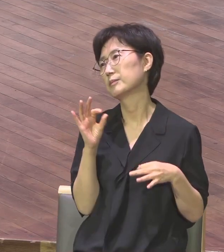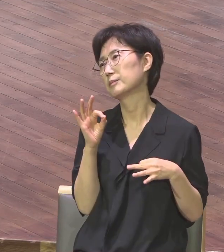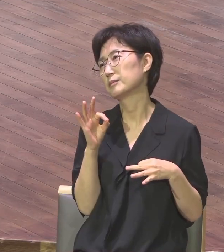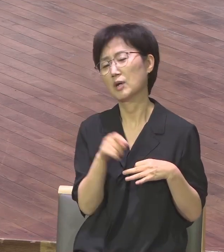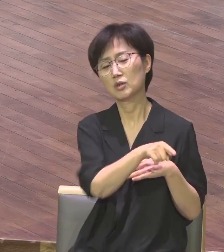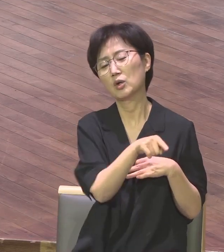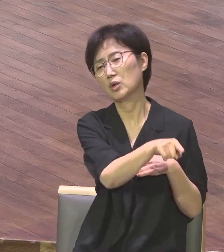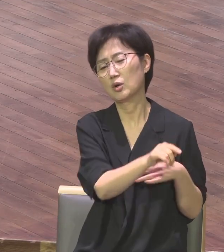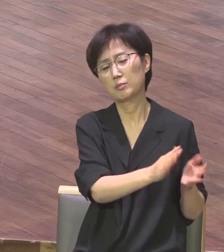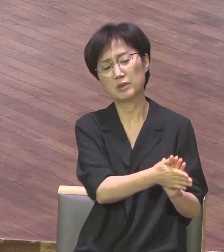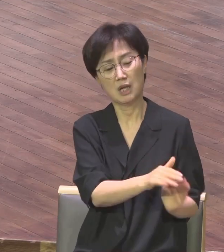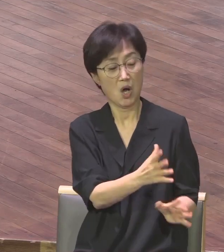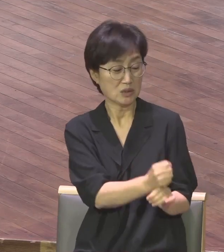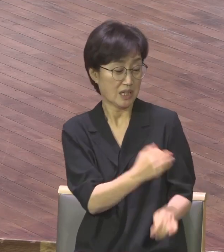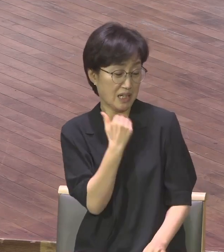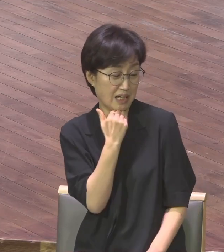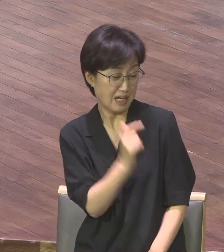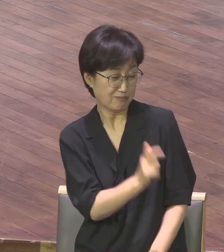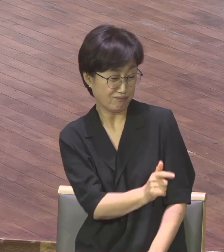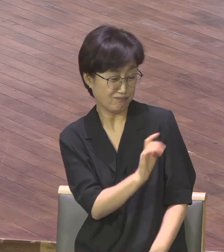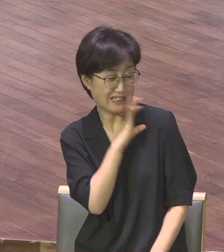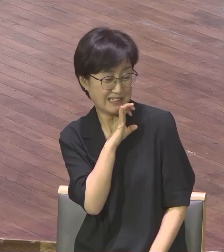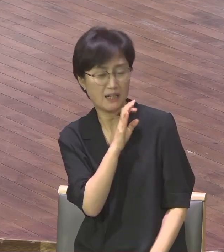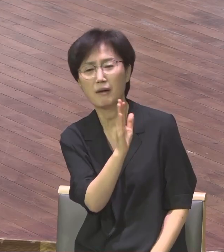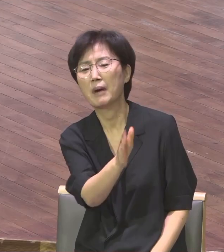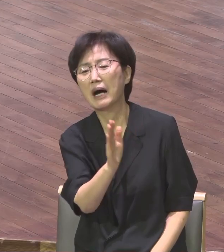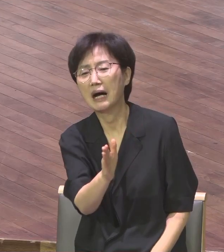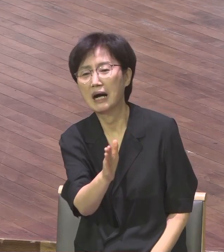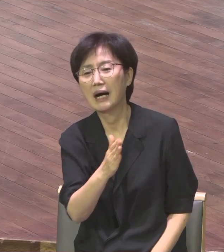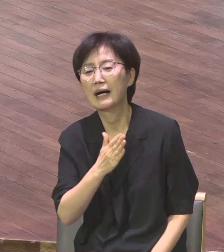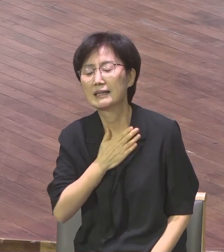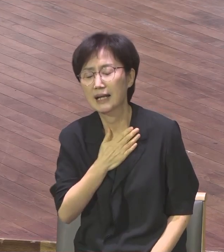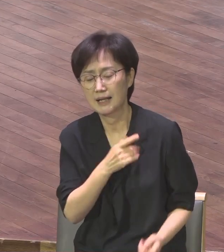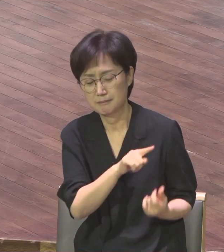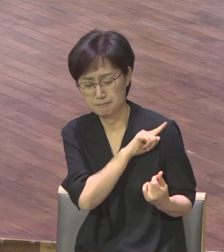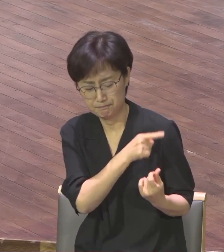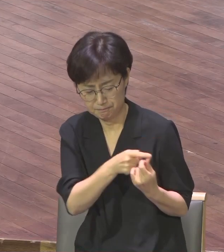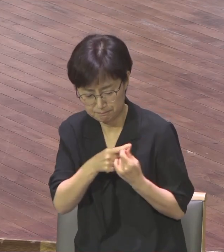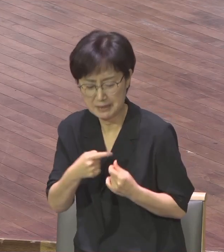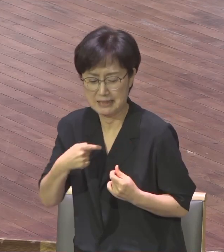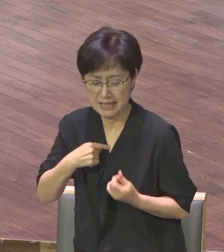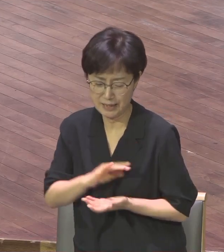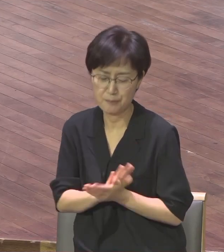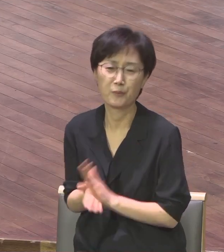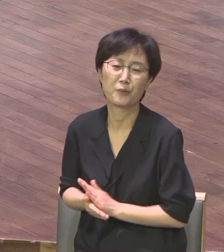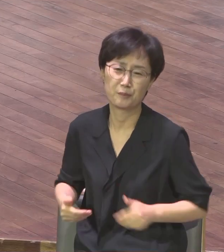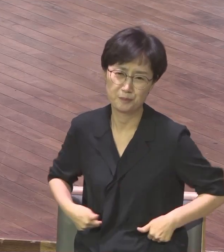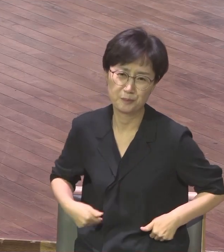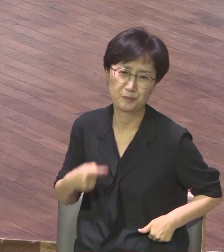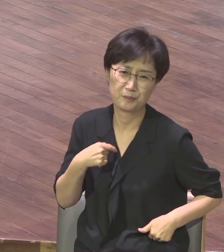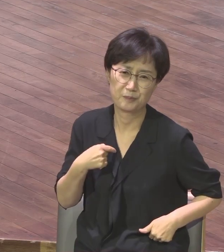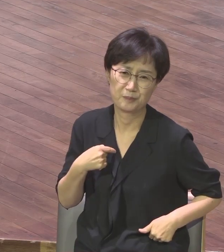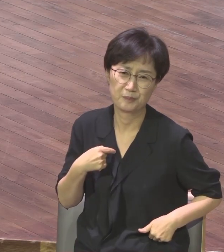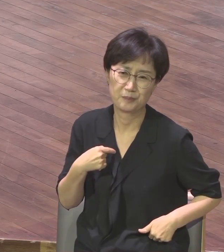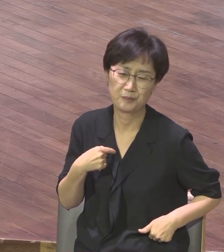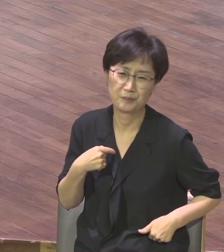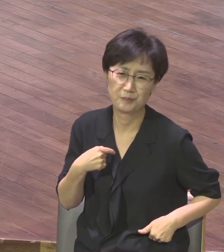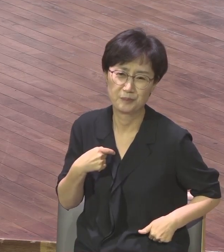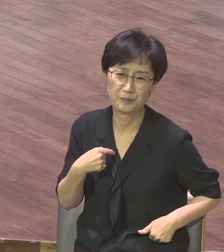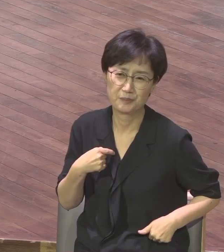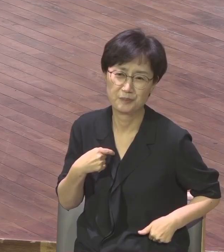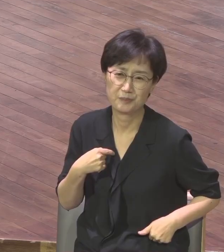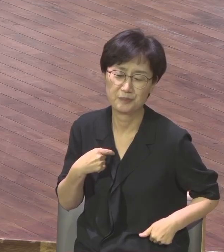돼. 남편이 변해야 된다 아니에요. 내가 먼저 변해야 된대요. 내가 변해야 돼. 내가 변해야